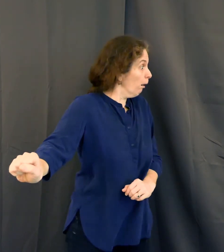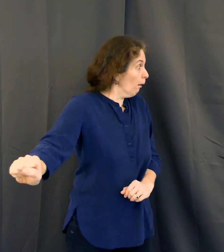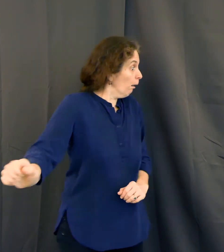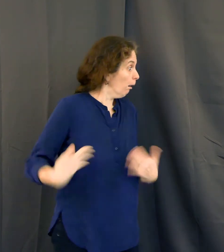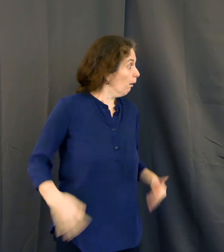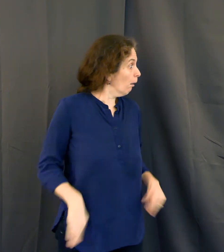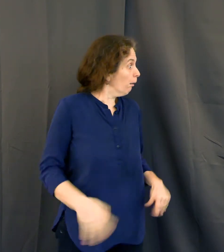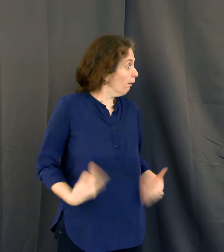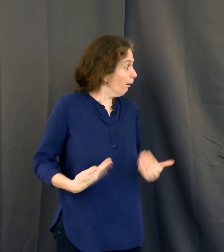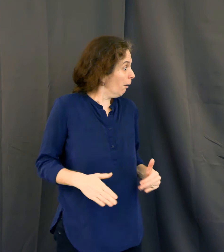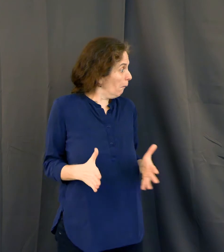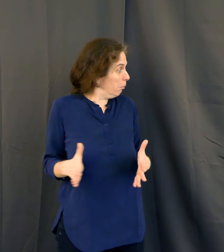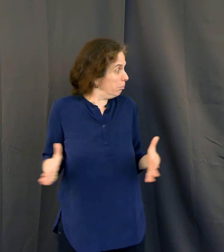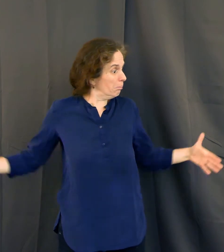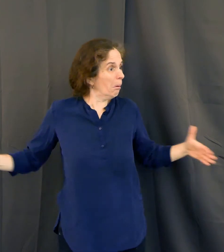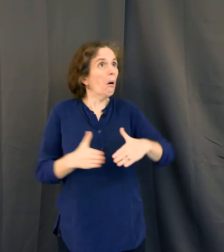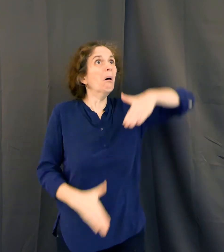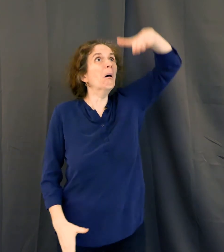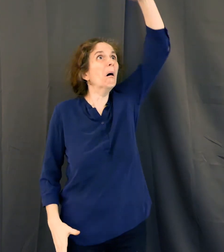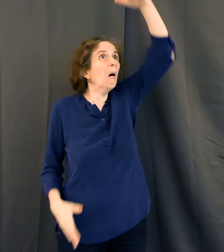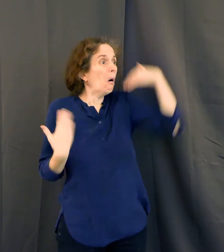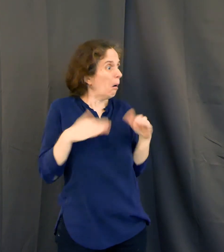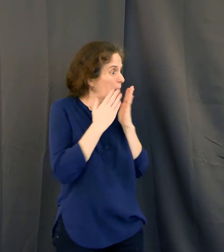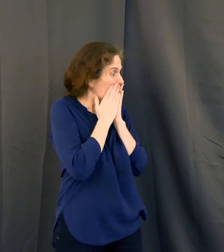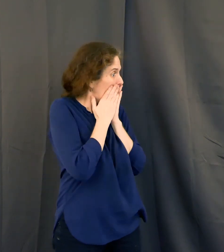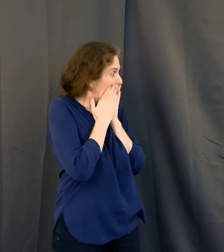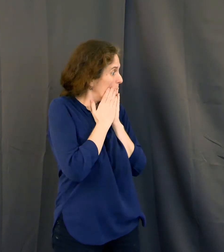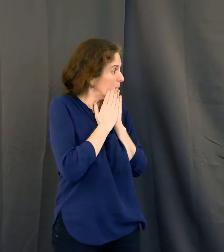Oh là là. Oh, il est vraiment énorme et très gros.